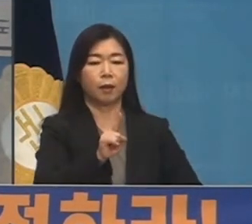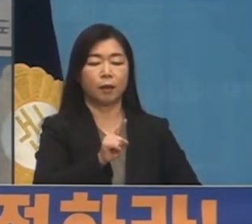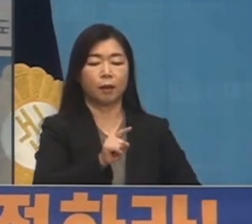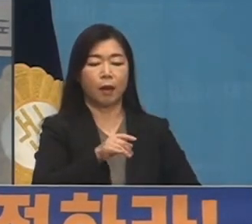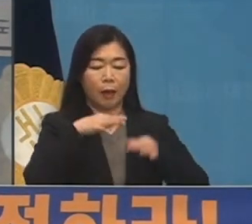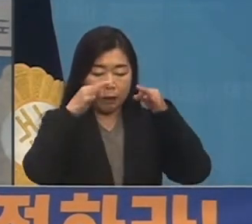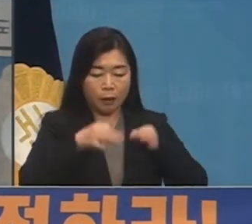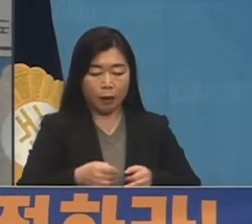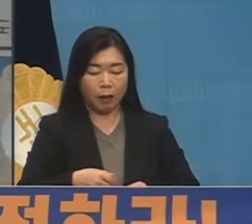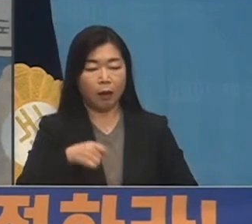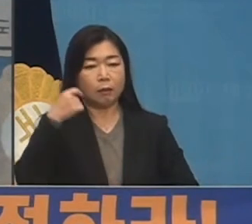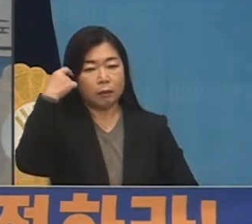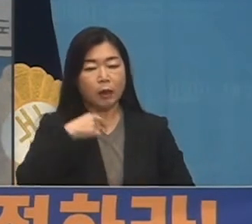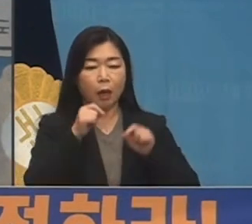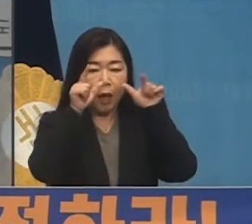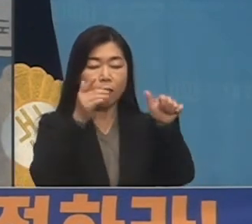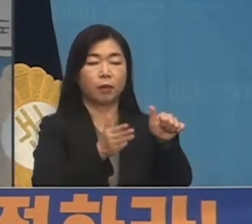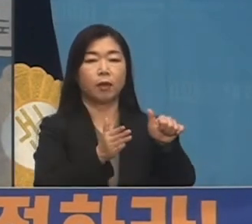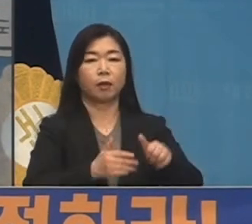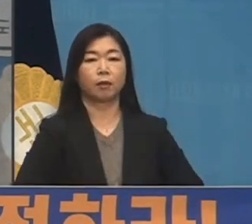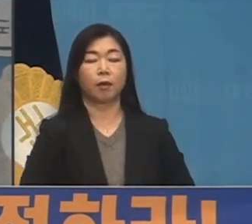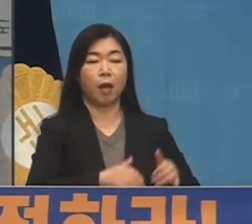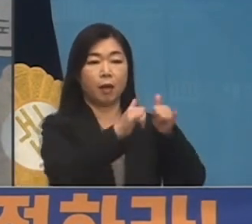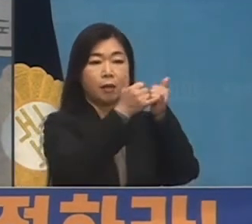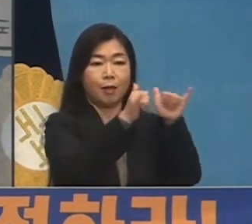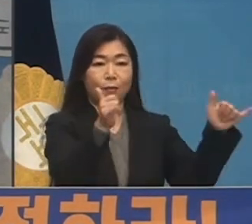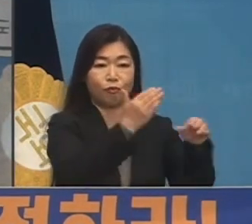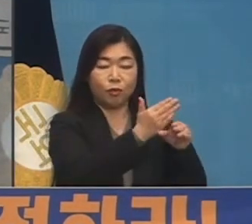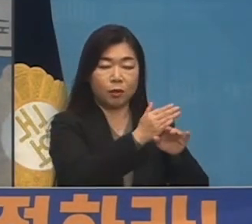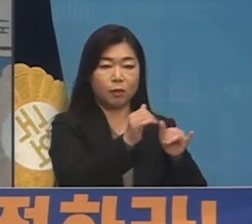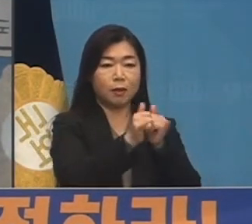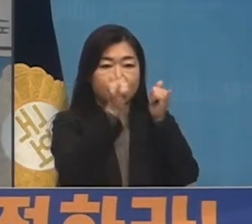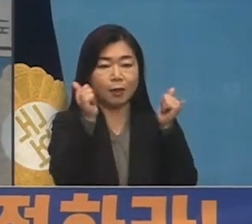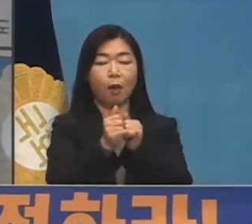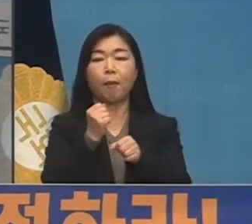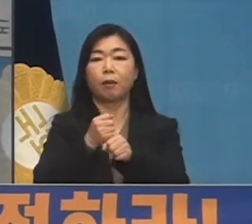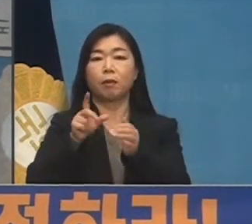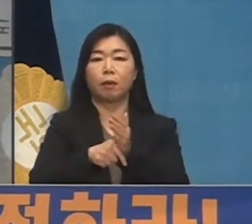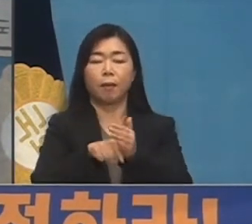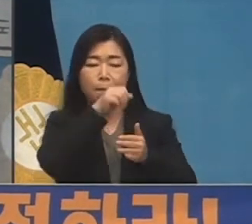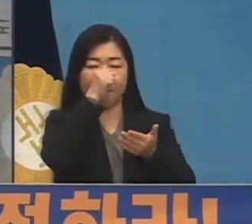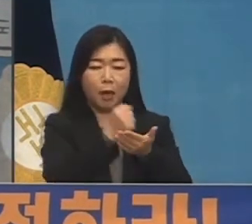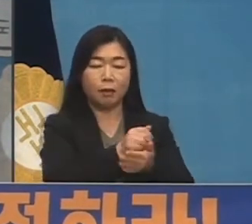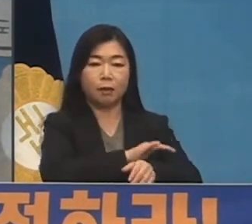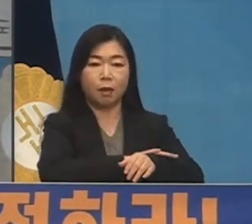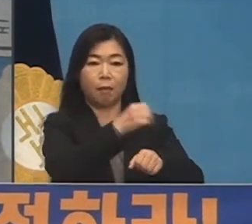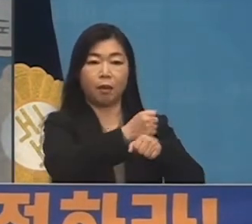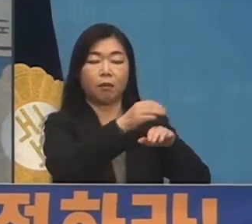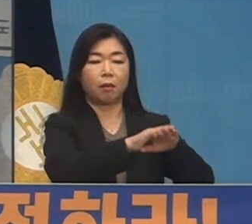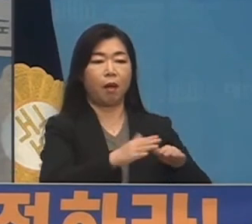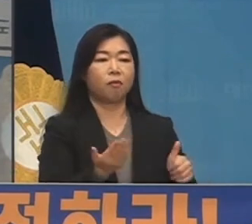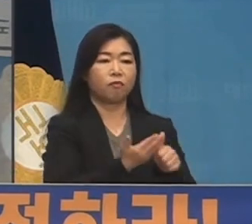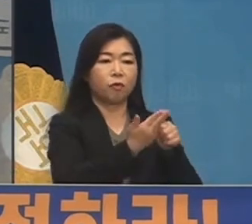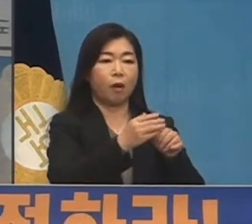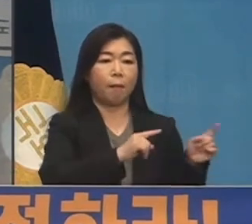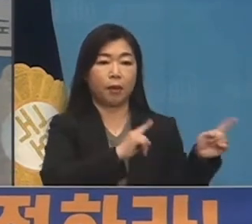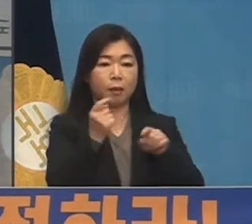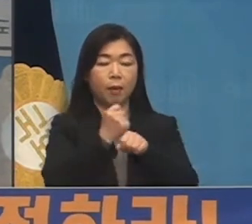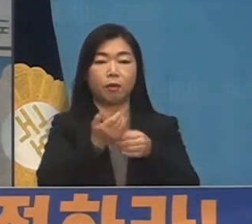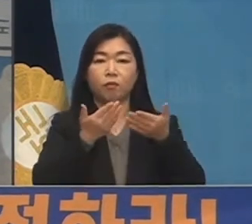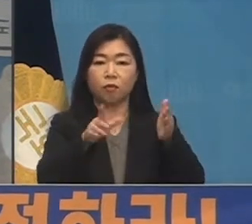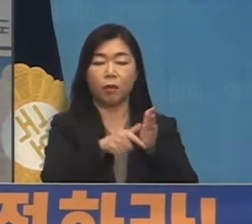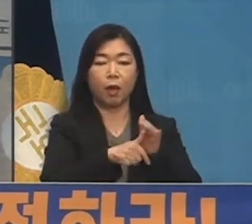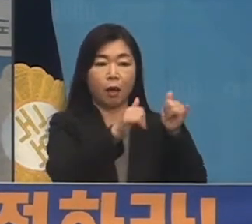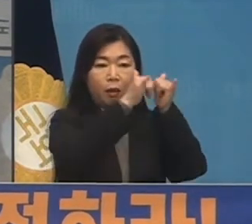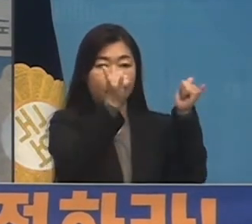바랍니다. 사람 중심의 사회를 구현하는 데 최적화되어 있는 사회적 경제를 육성 발전시키기 위한